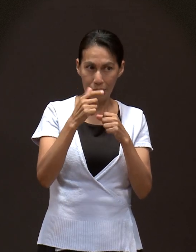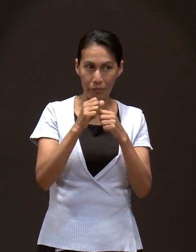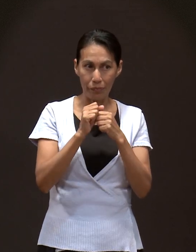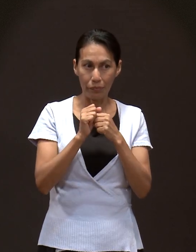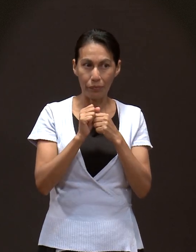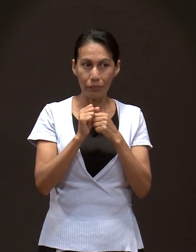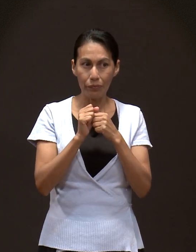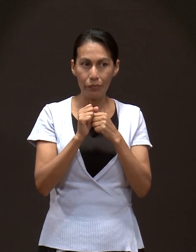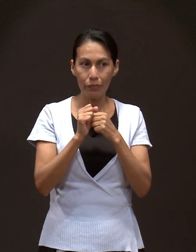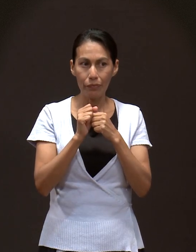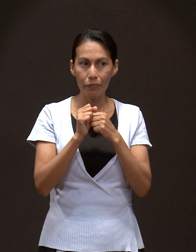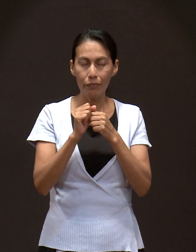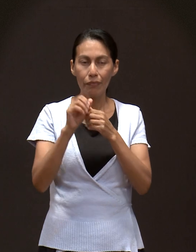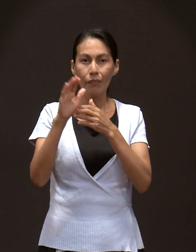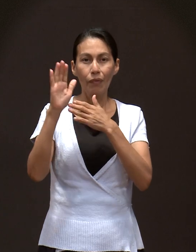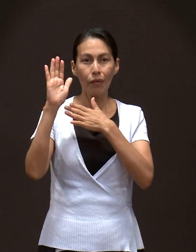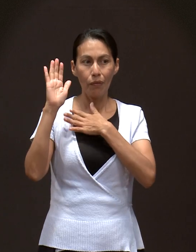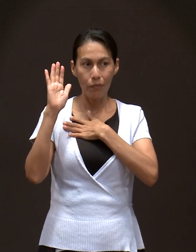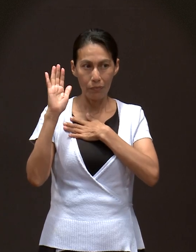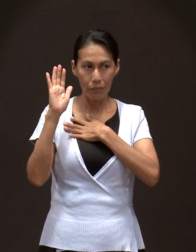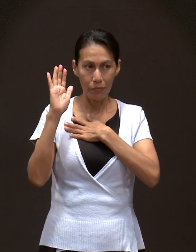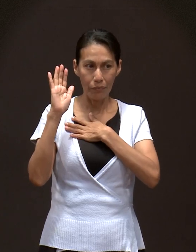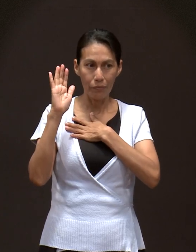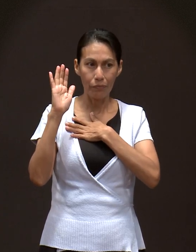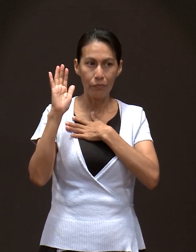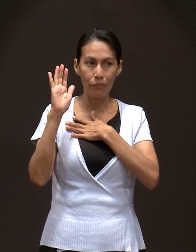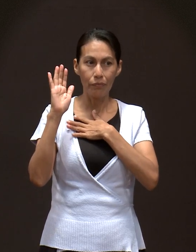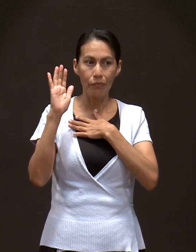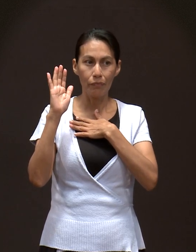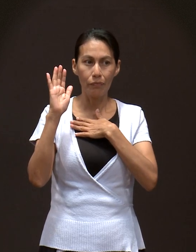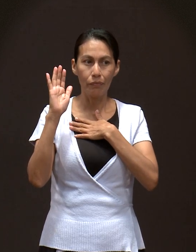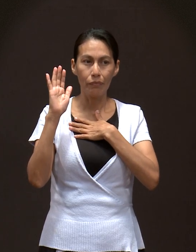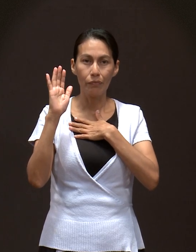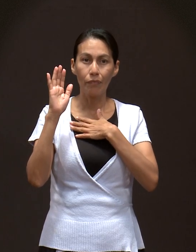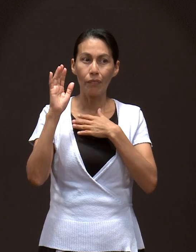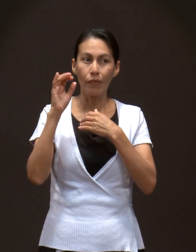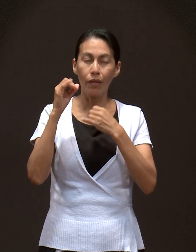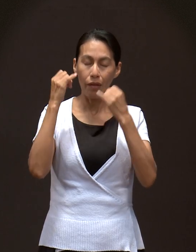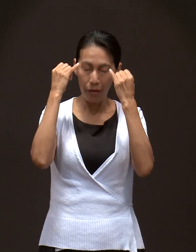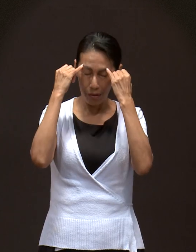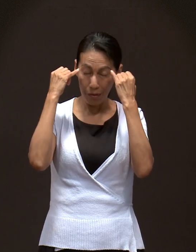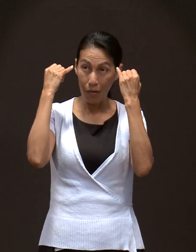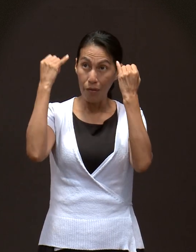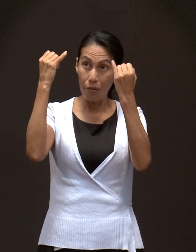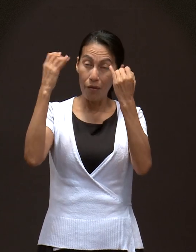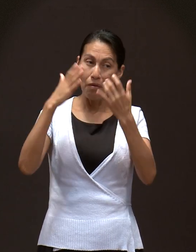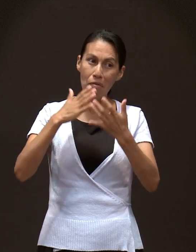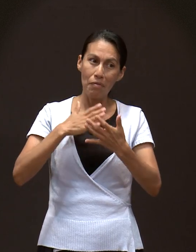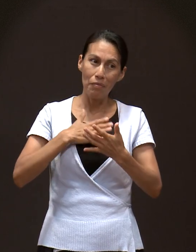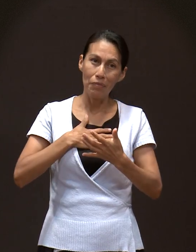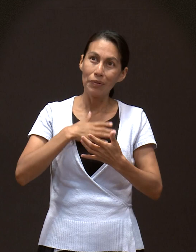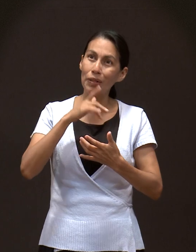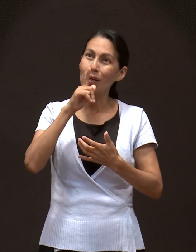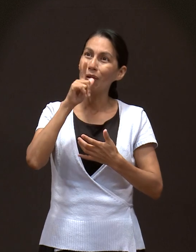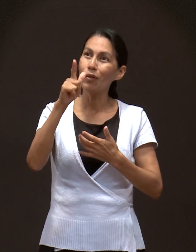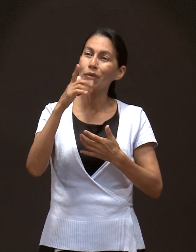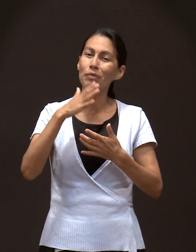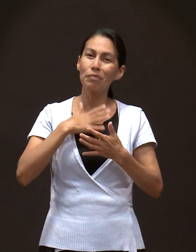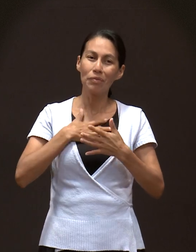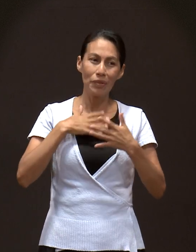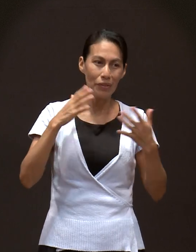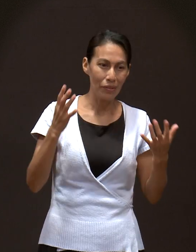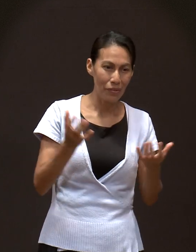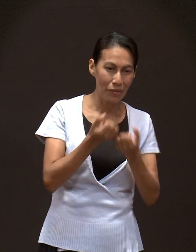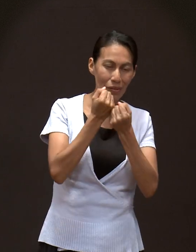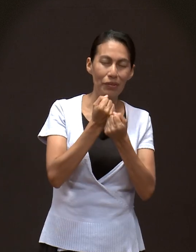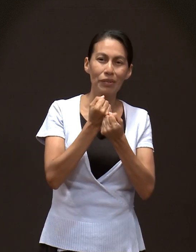27. Amén. Y la promesa del Salmo 27 es, Jehová es mi luz y mi salvación,